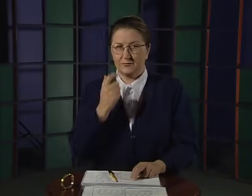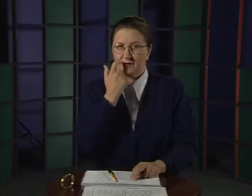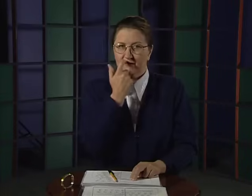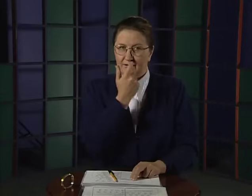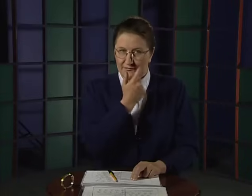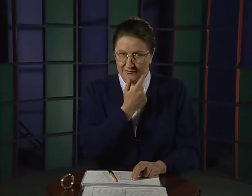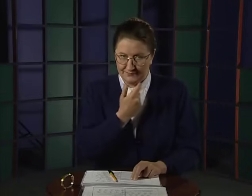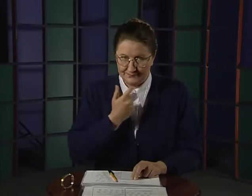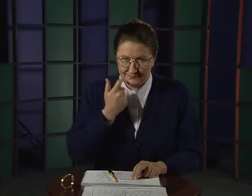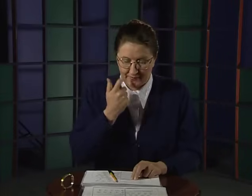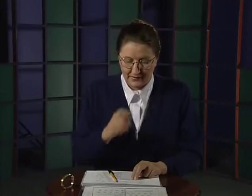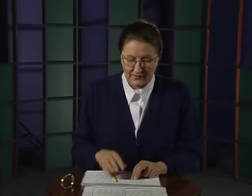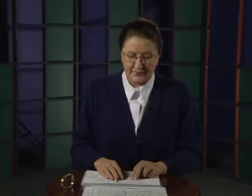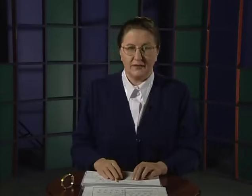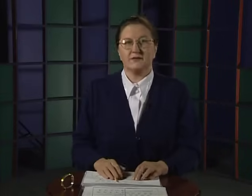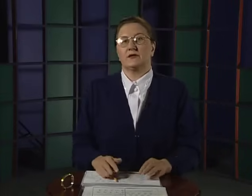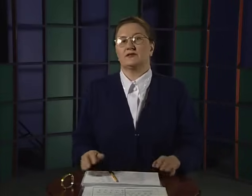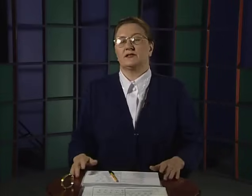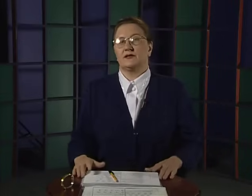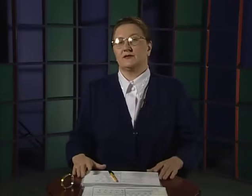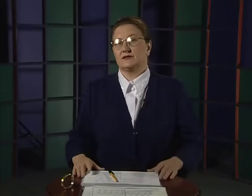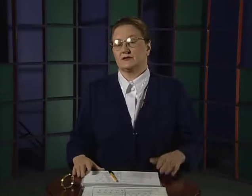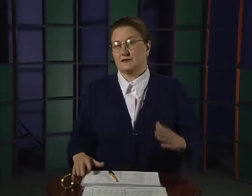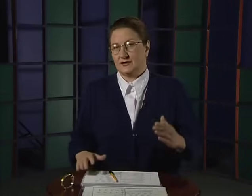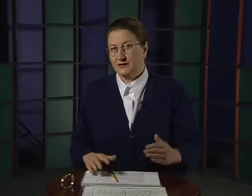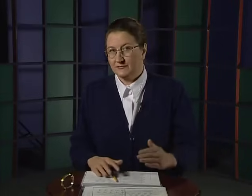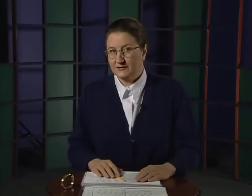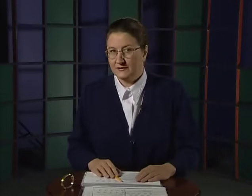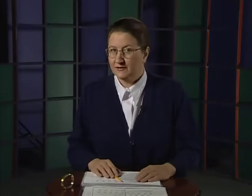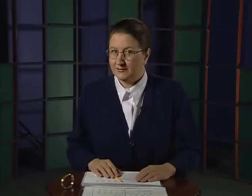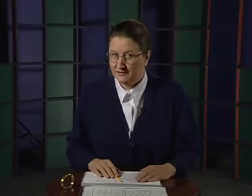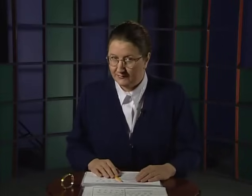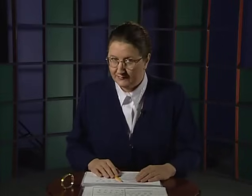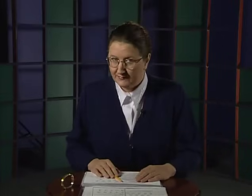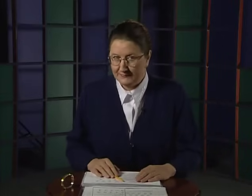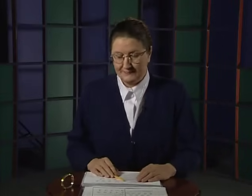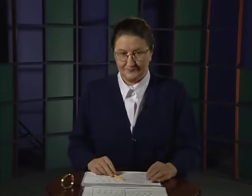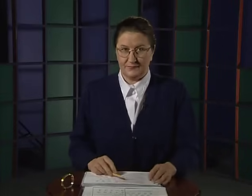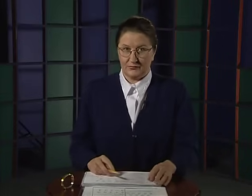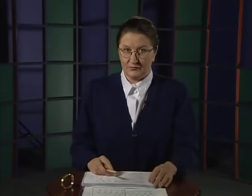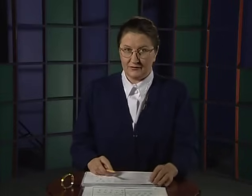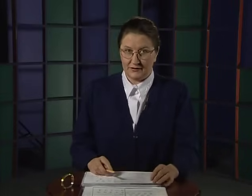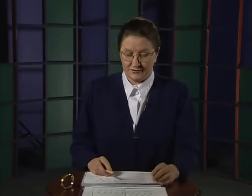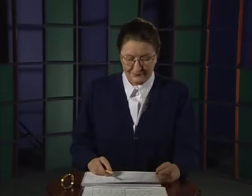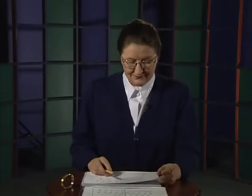проговариванием. На это второе задание у вас заканчивается. Спасибо. До новых встреч. Спасибо.